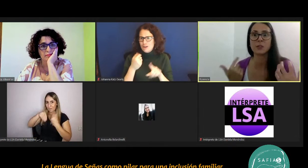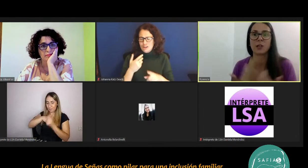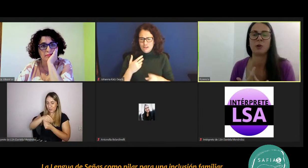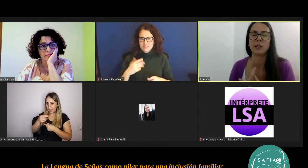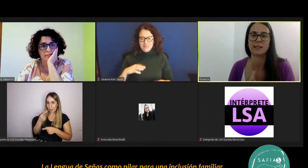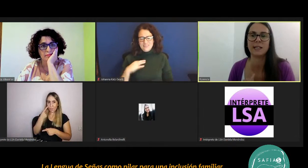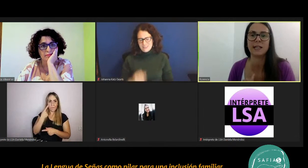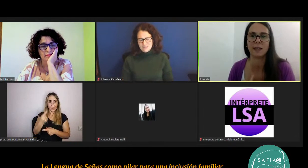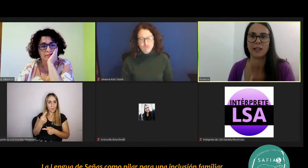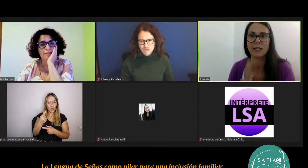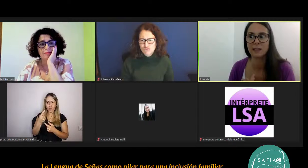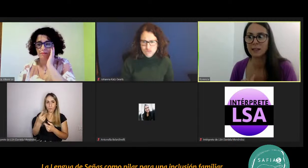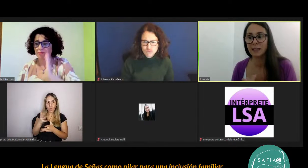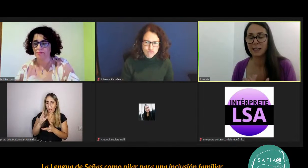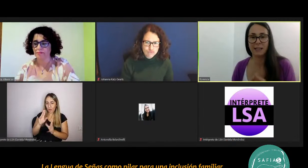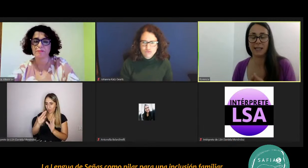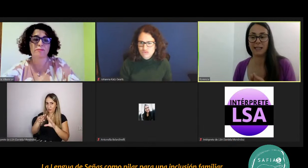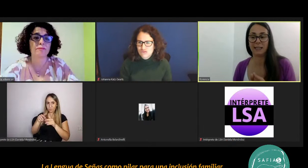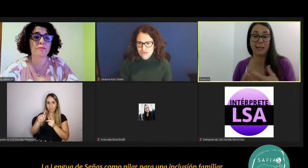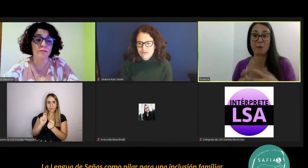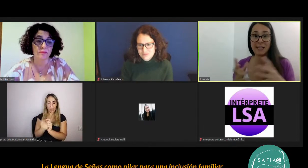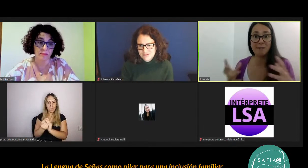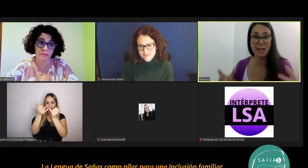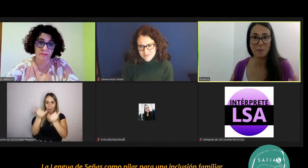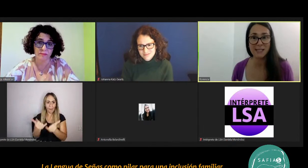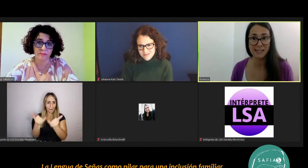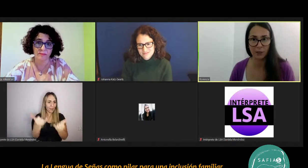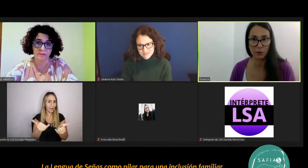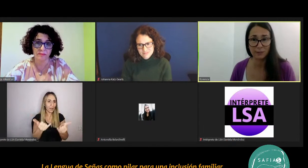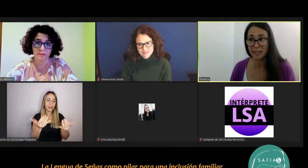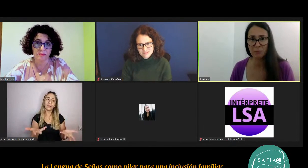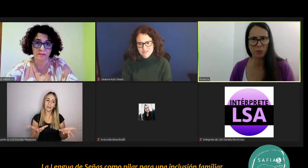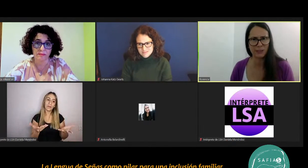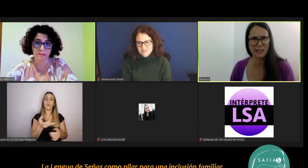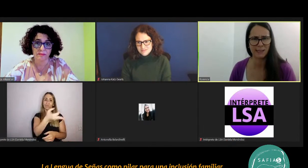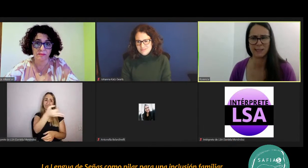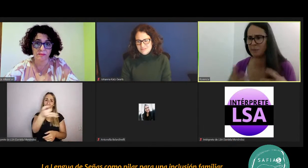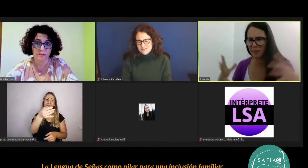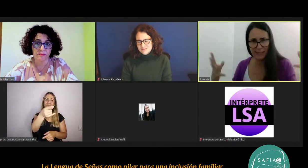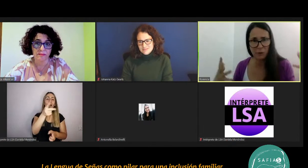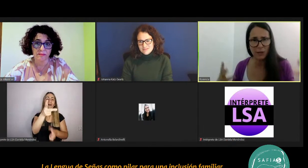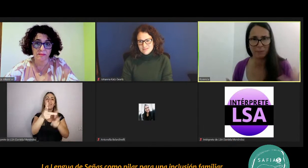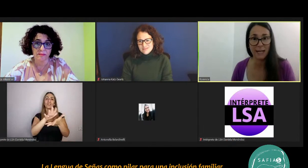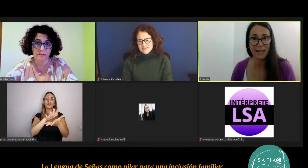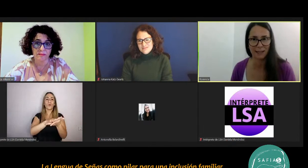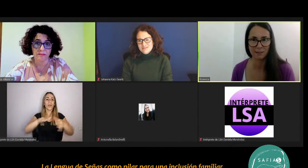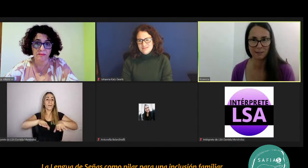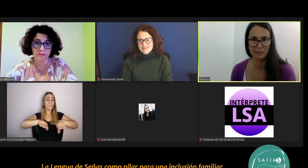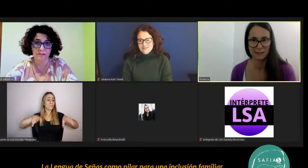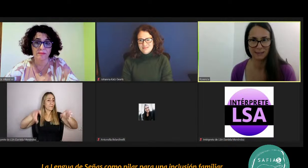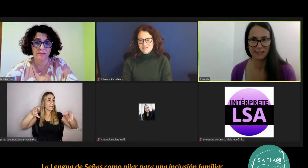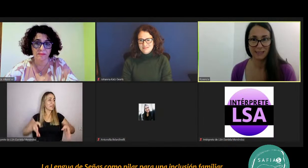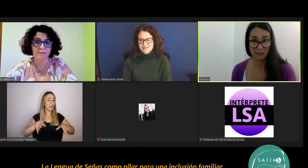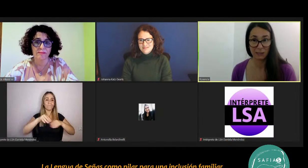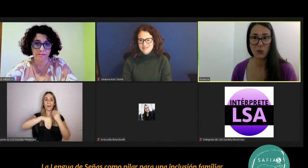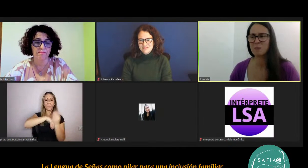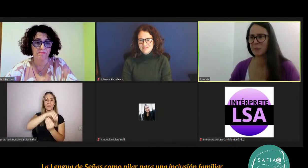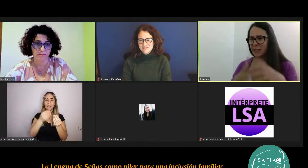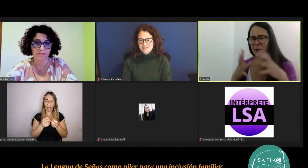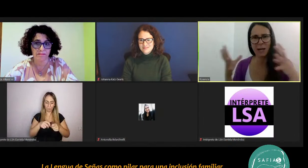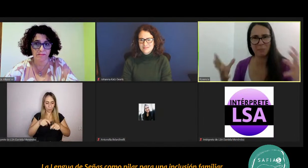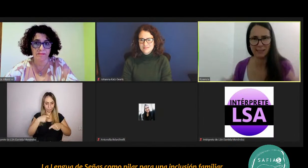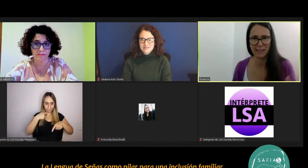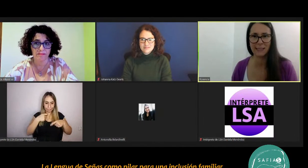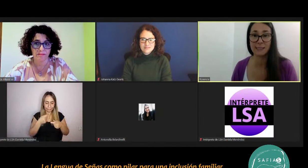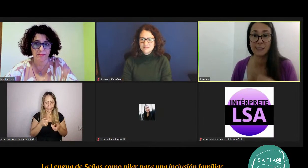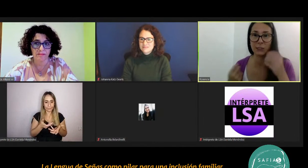poco eso que vos decías de qué pasaba en la mesa, ¿no? Tan importante, se empezaron a mirar, ¿no?